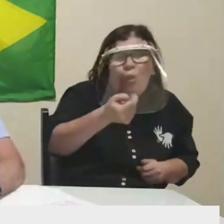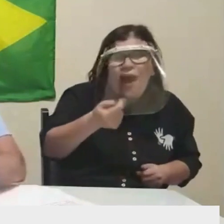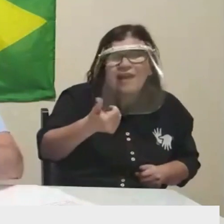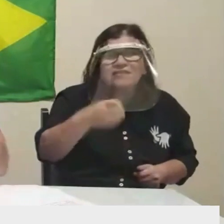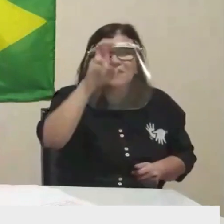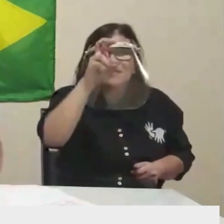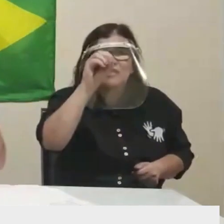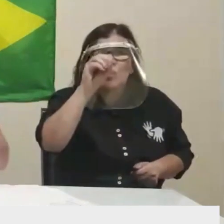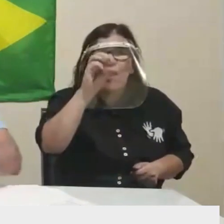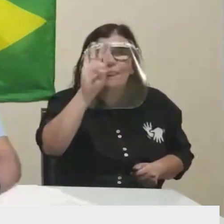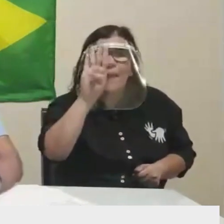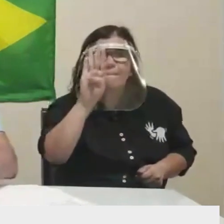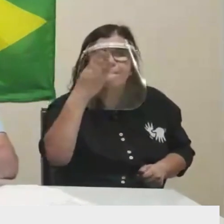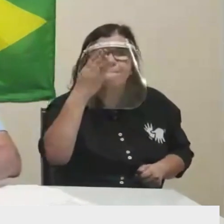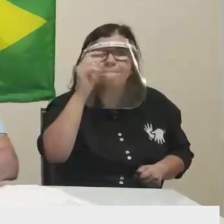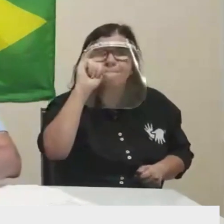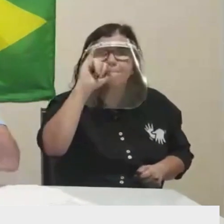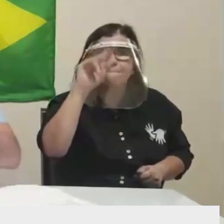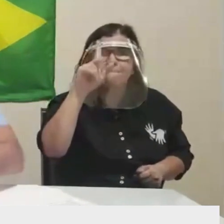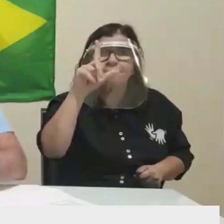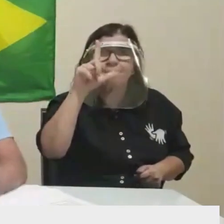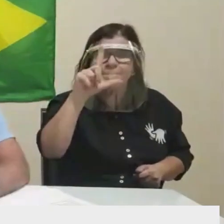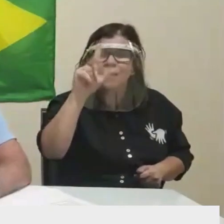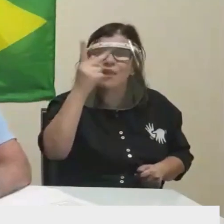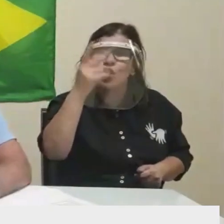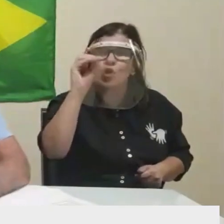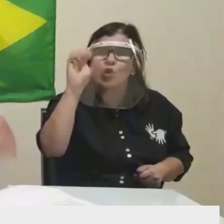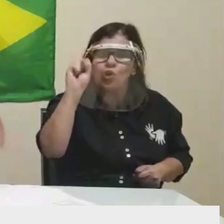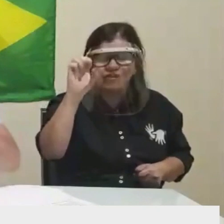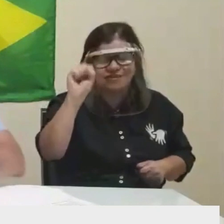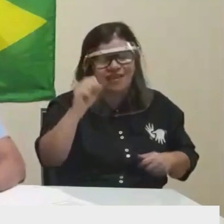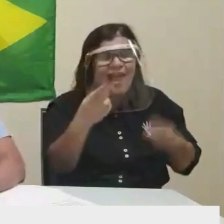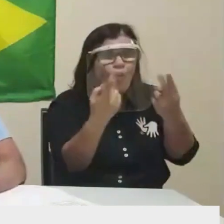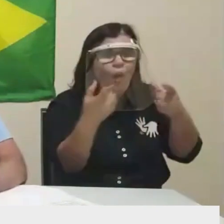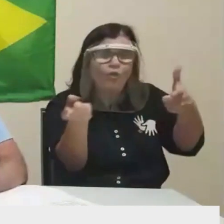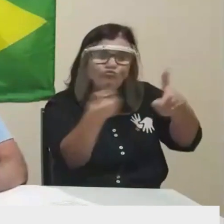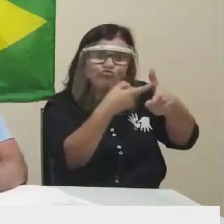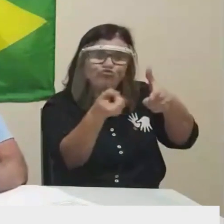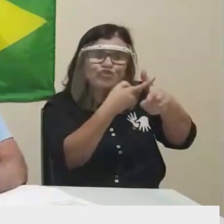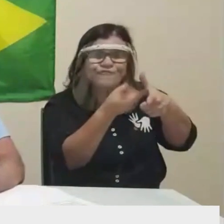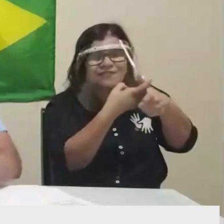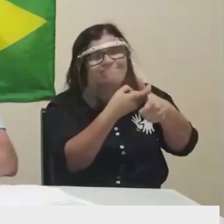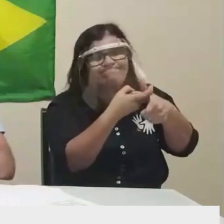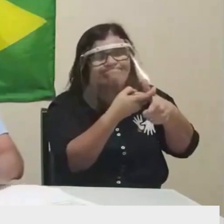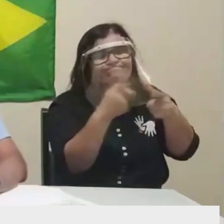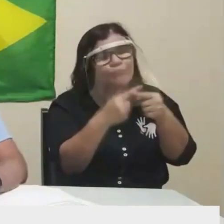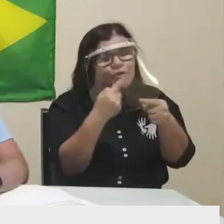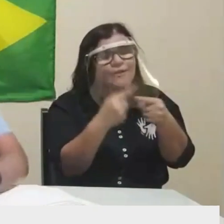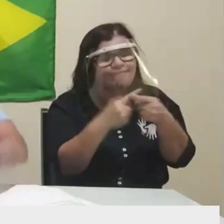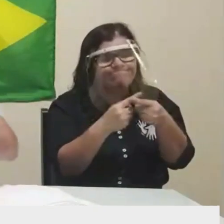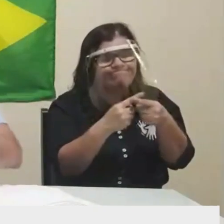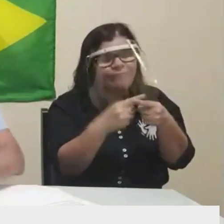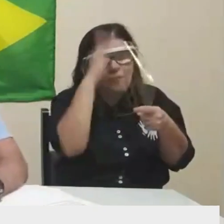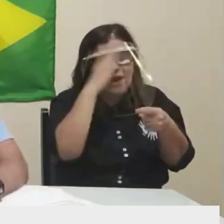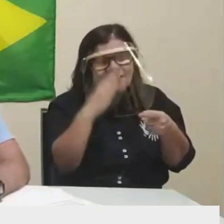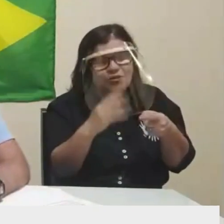É, não é dinheiro que é de imposto, não é dinheiro de imposto, não, foi endividamento. Igual você, por exemplo, você tem 100 mil reais aí? Não. Mas se você tiver crédito no